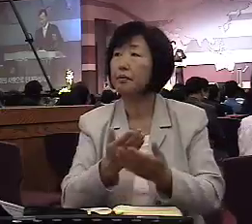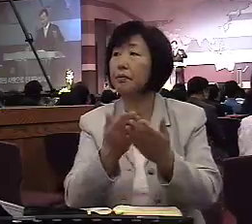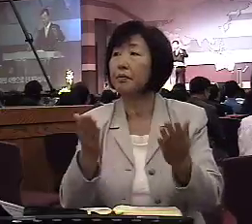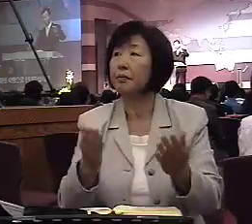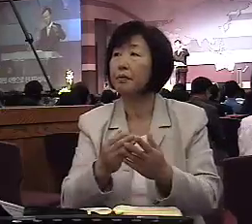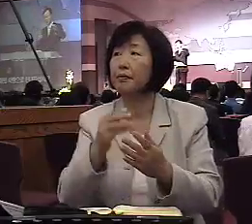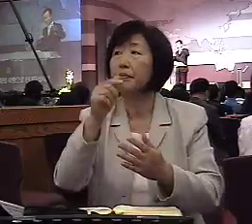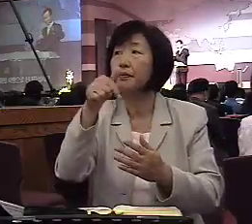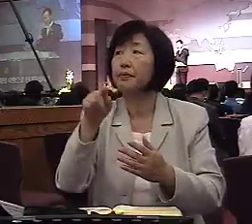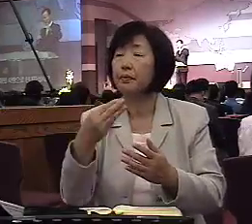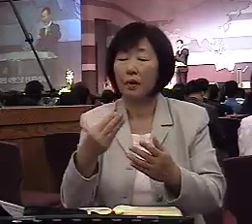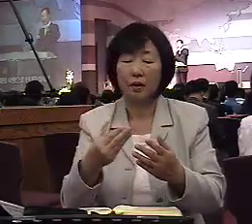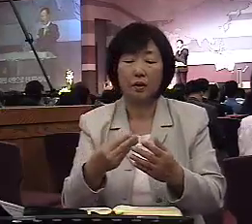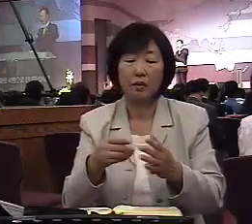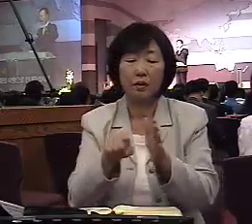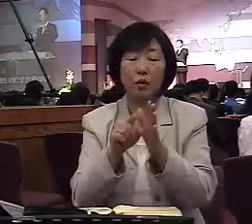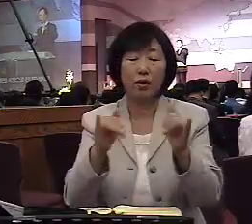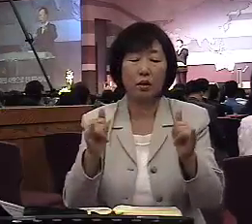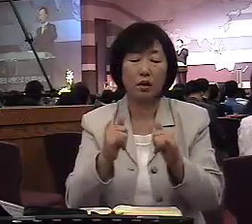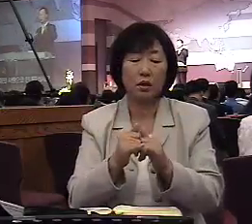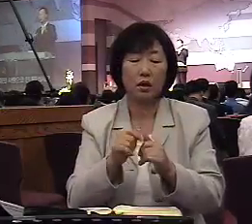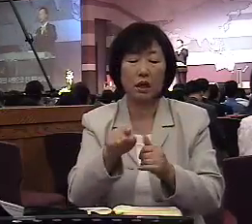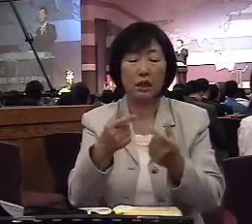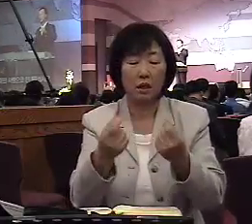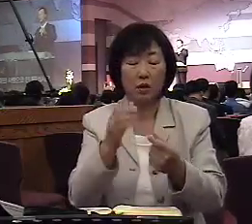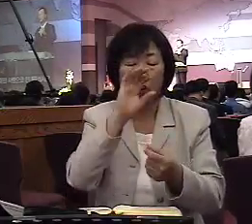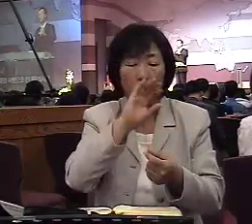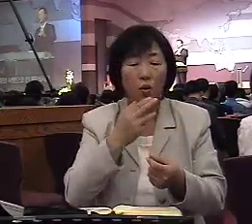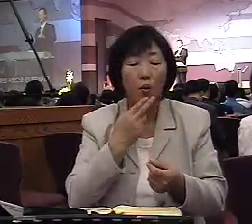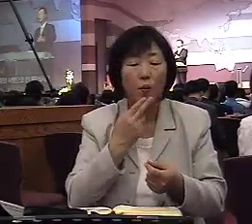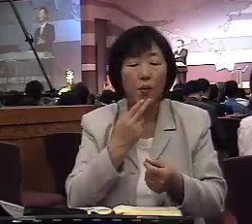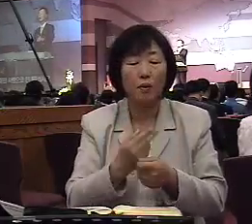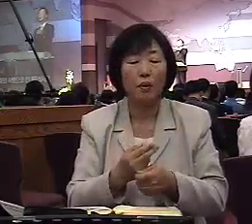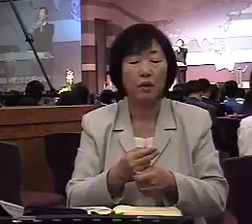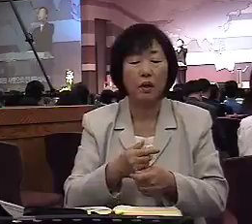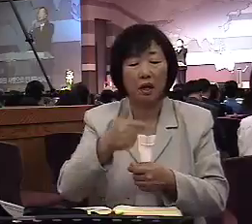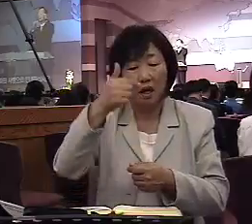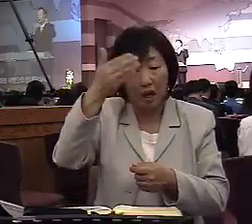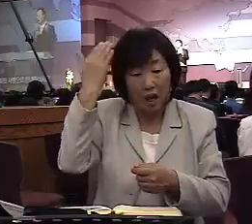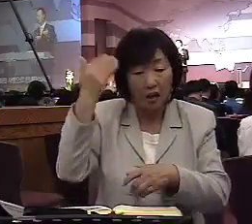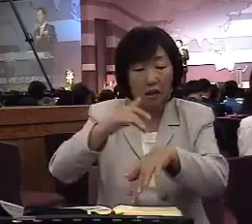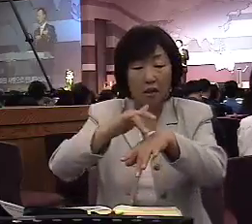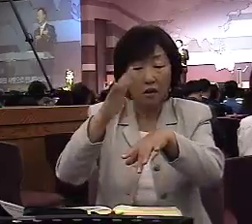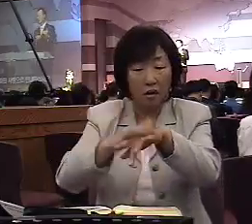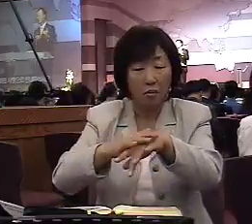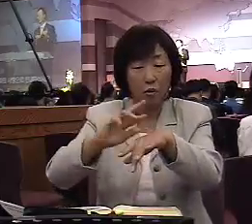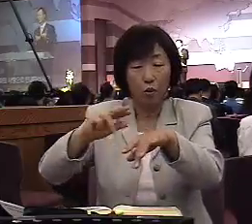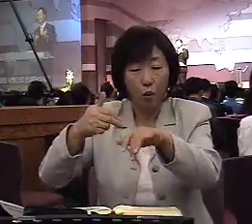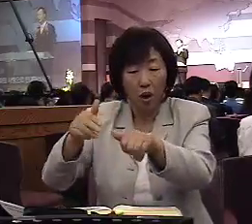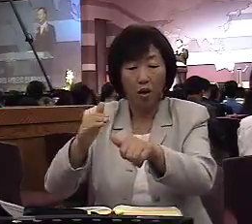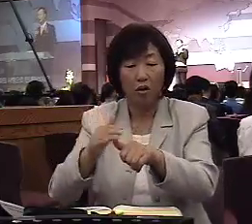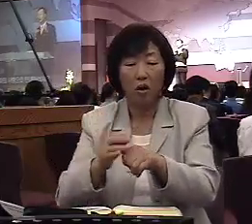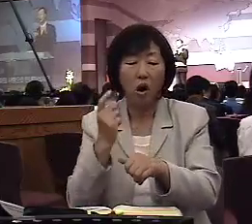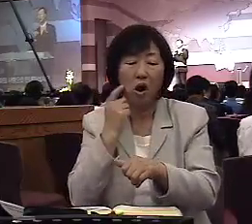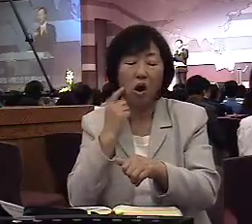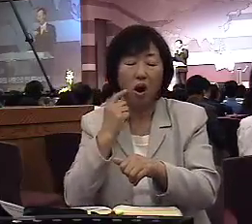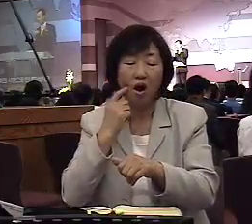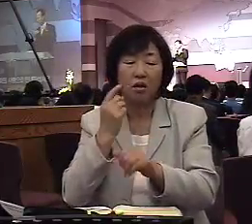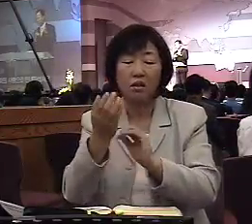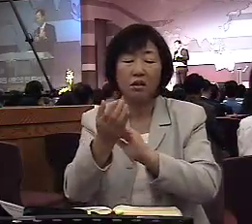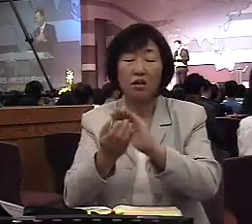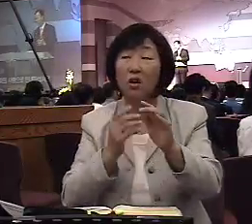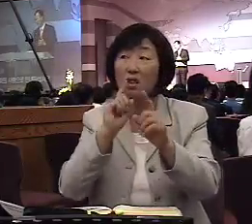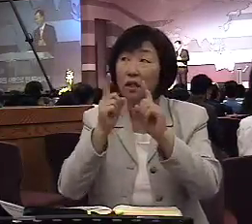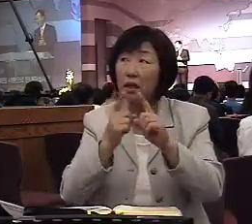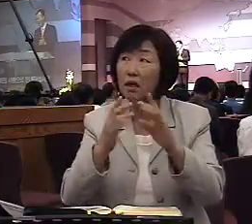여러분, 갈라디아 교인들이 지금 이렇게 훈련이 없어서 옛 관습으로 돌아가고 있고, 거짓 선지자들의 유혹에